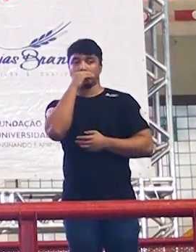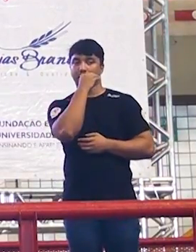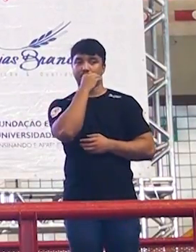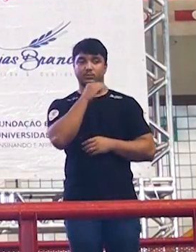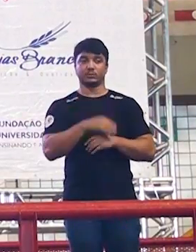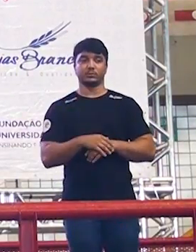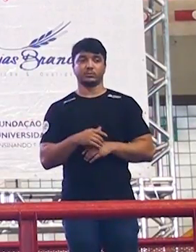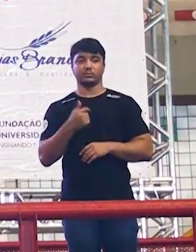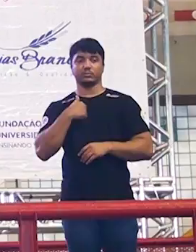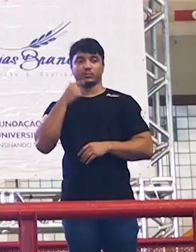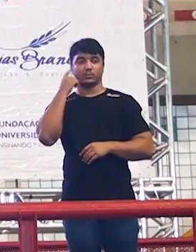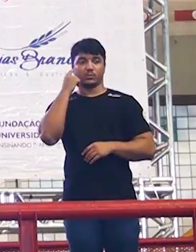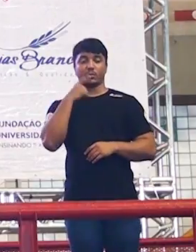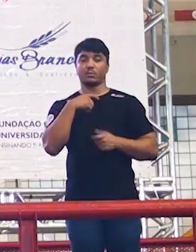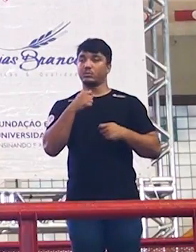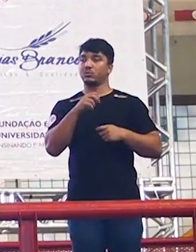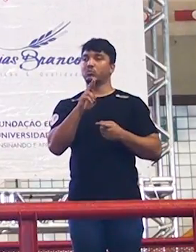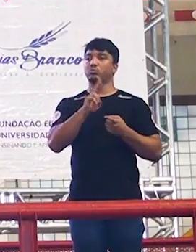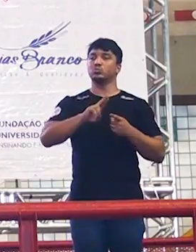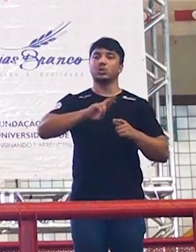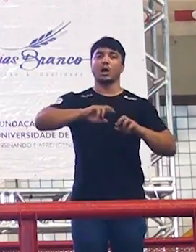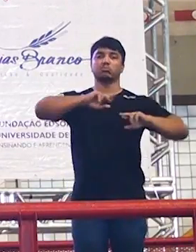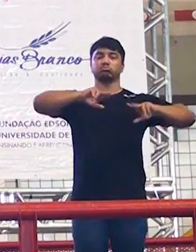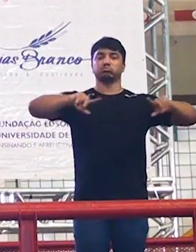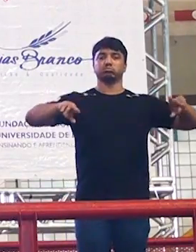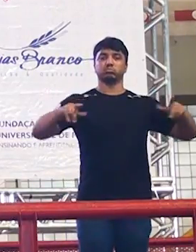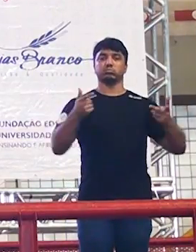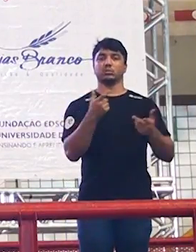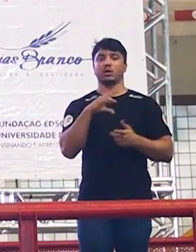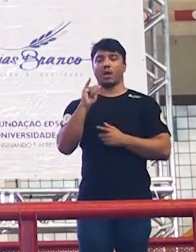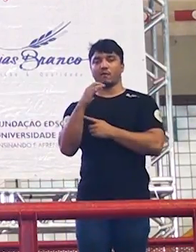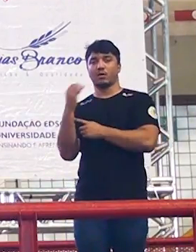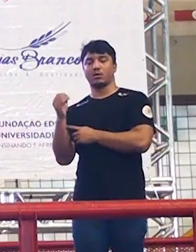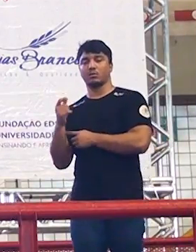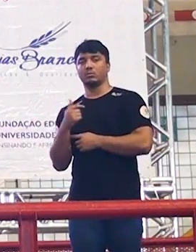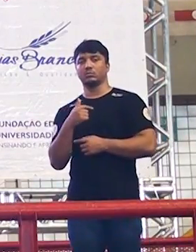você pode usar óleo, carvão, você pode usar